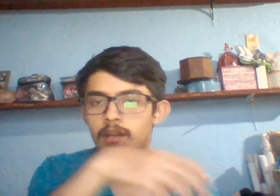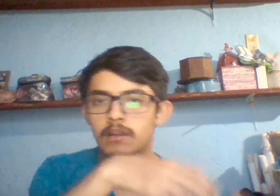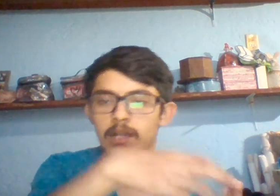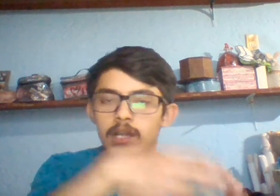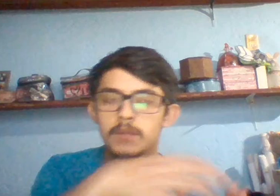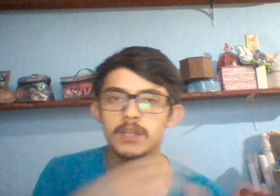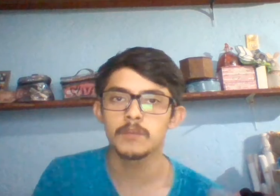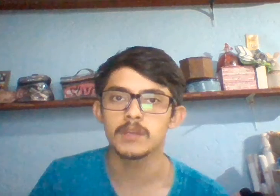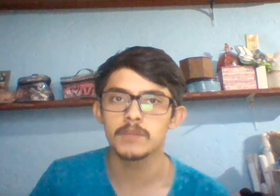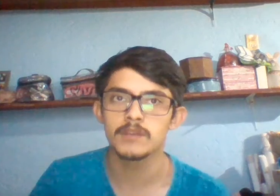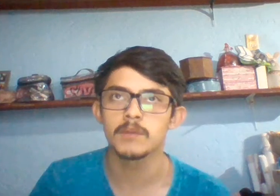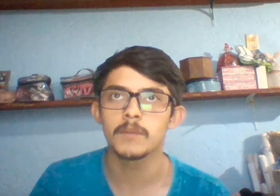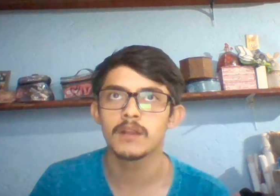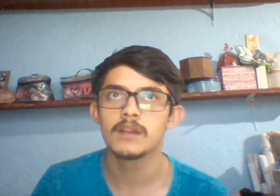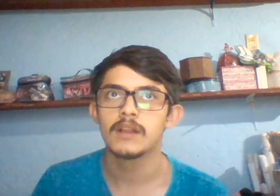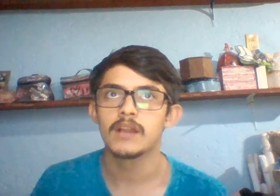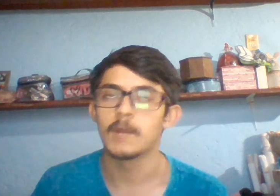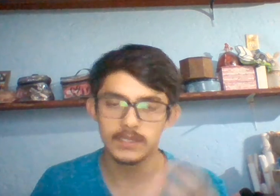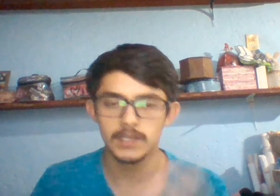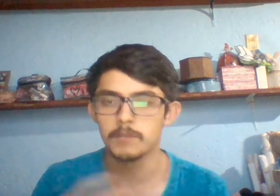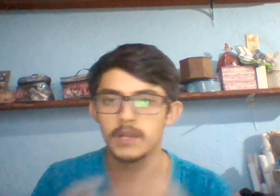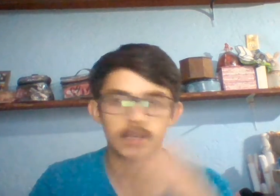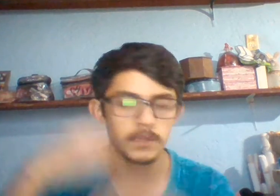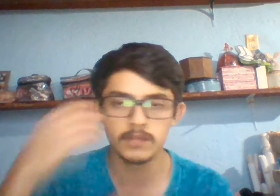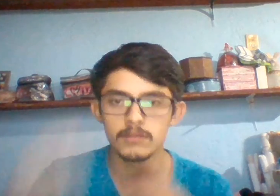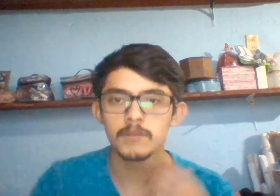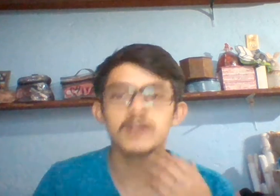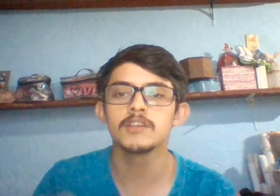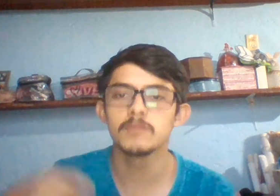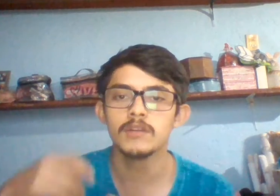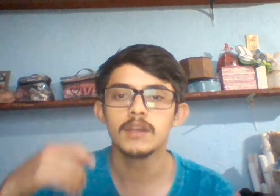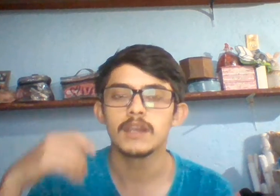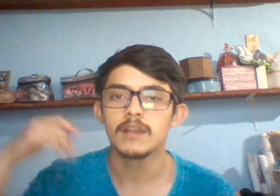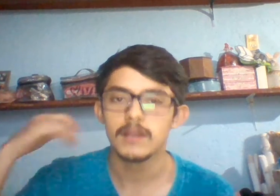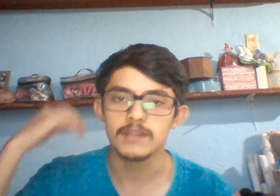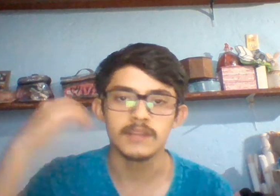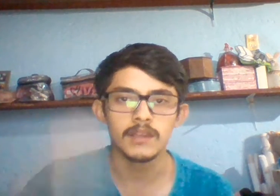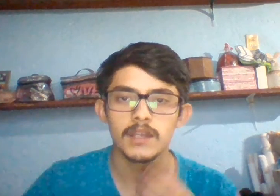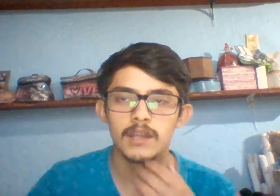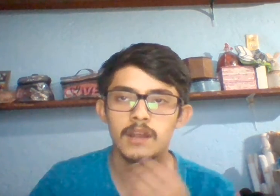en la cabina, pero también sirve para, aparte de para activar todo el mecanismo, él enciende